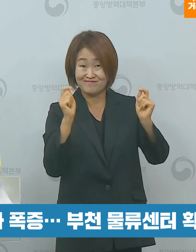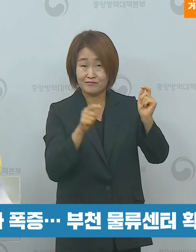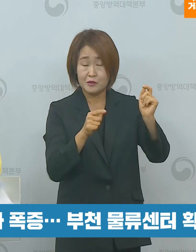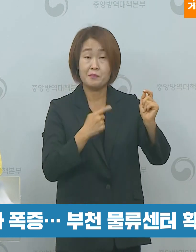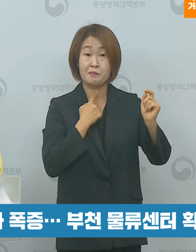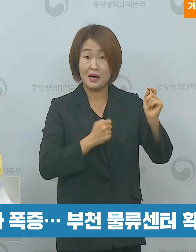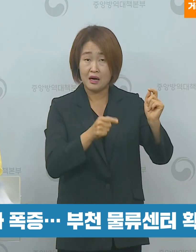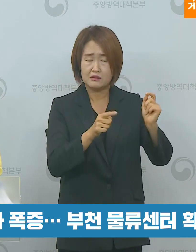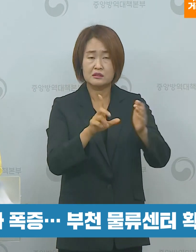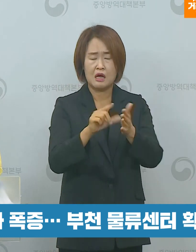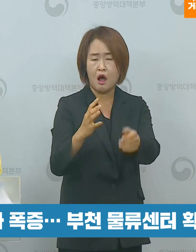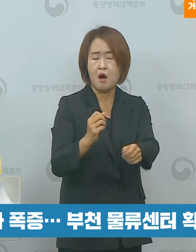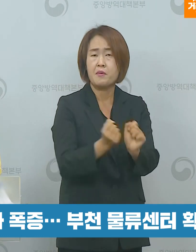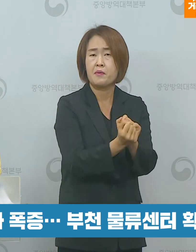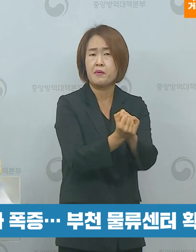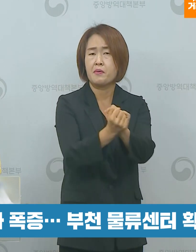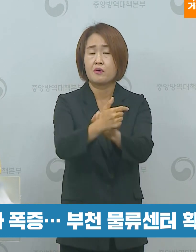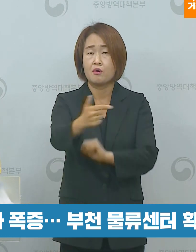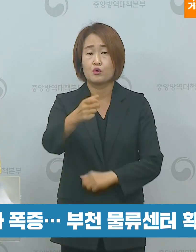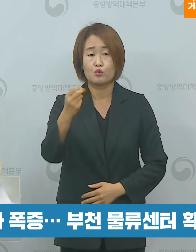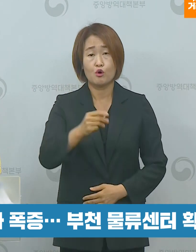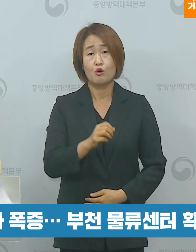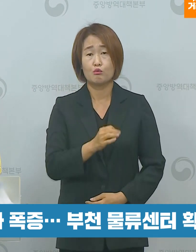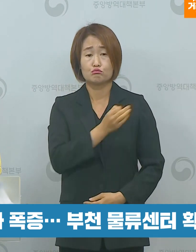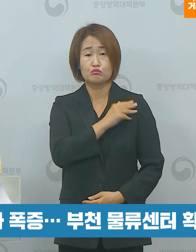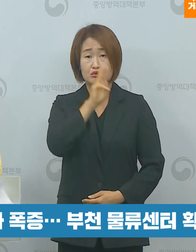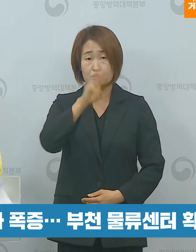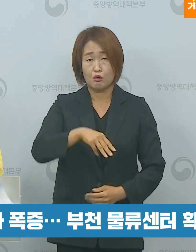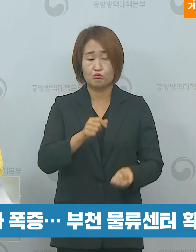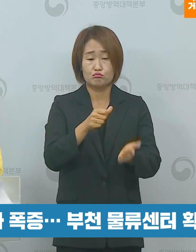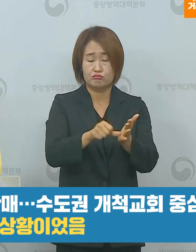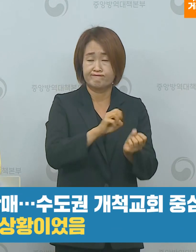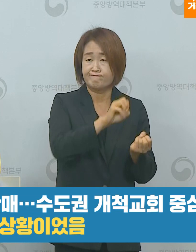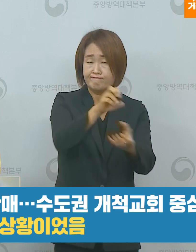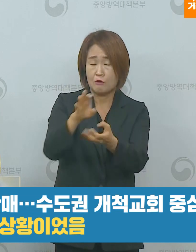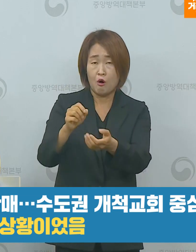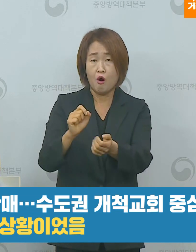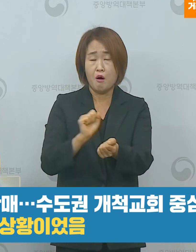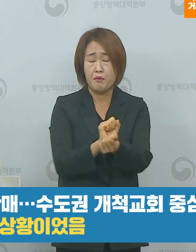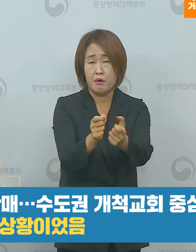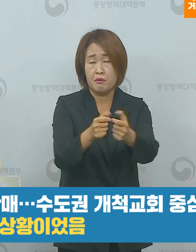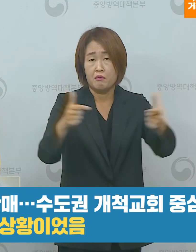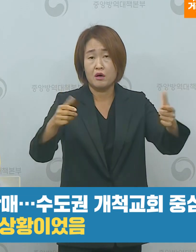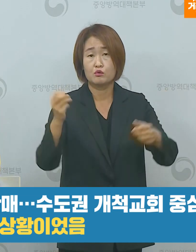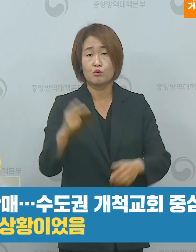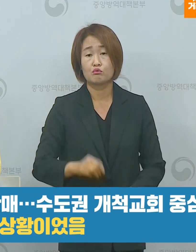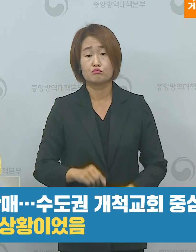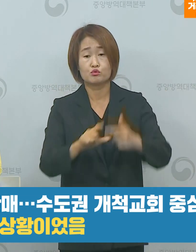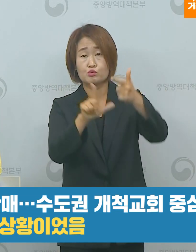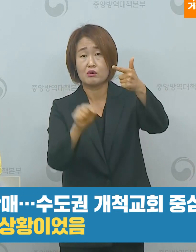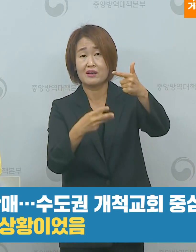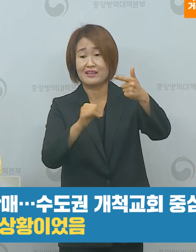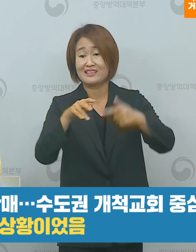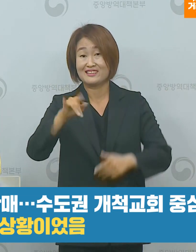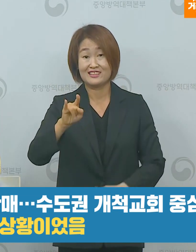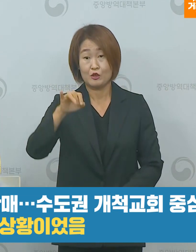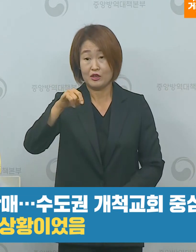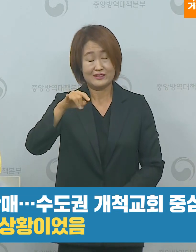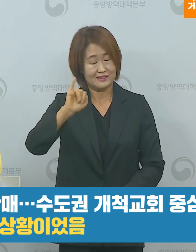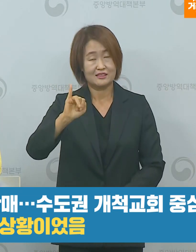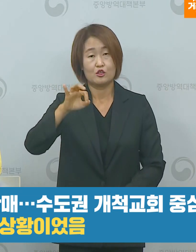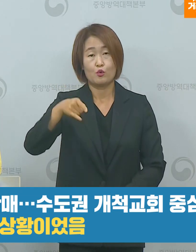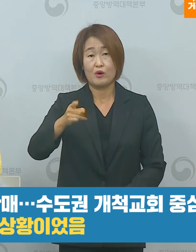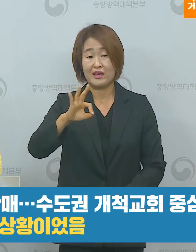중심으로 환자들의 폭증 그리고 부천의 물류센터 확산, 또 6월에 리치웨이 등 방문 판매,